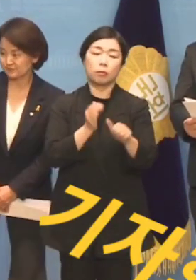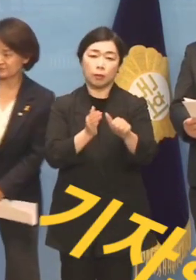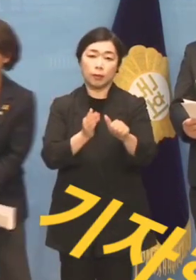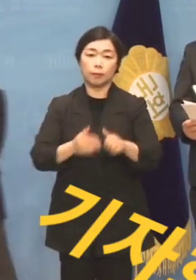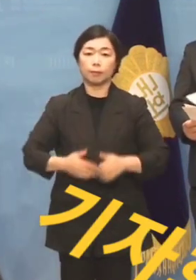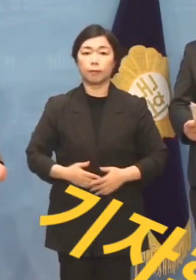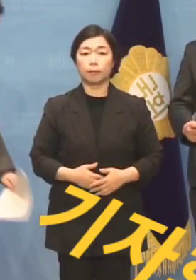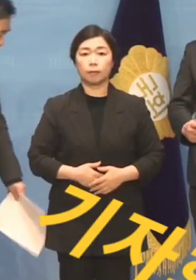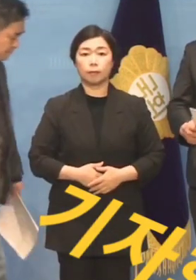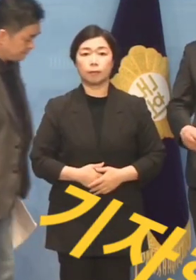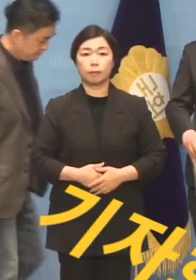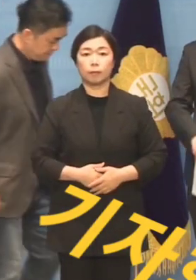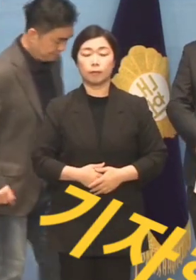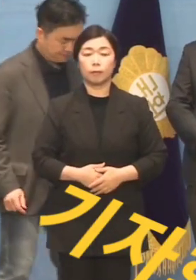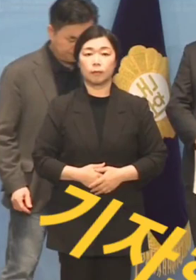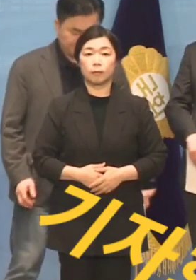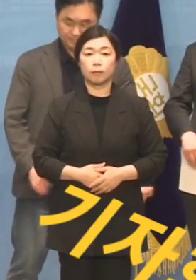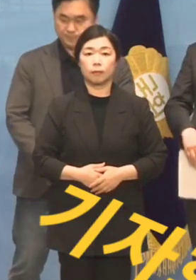이상입니다.